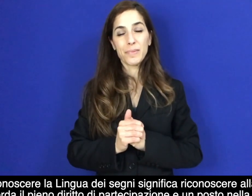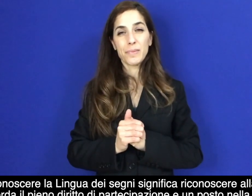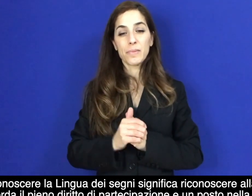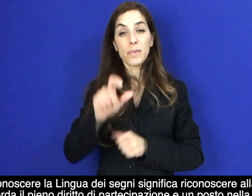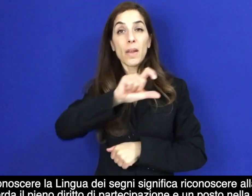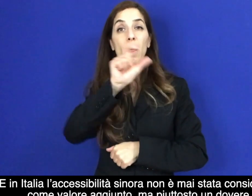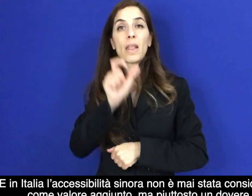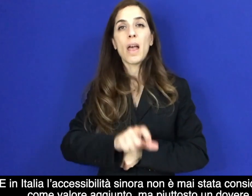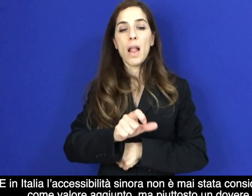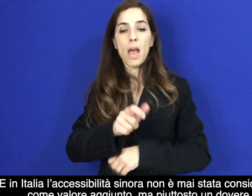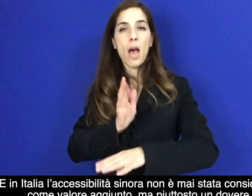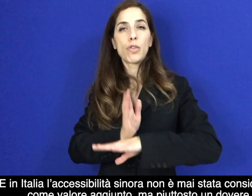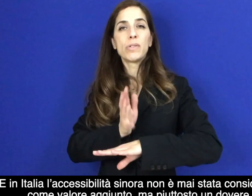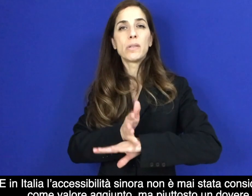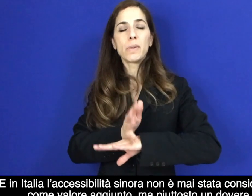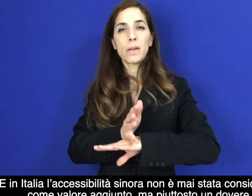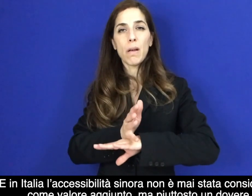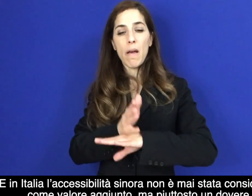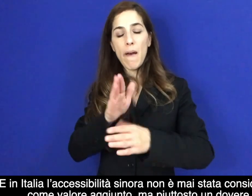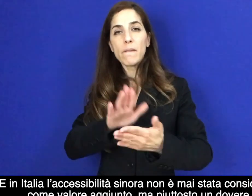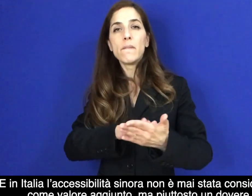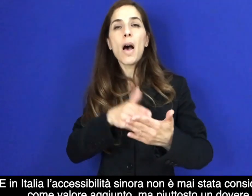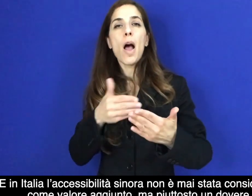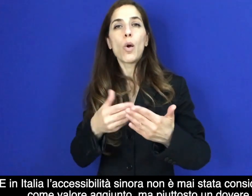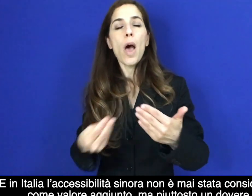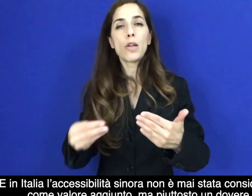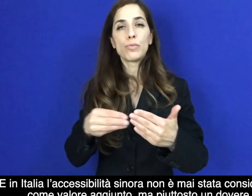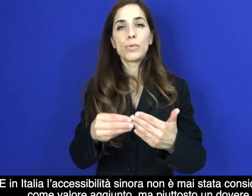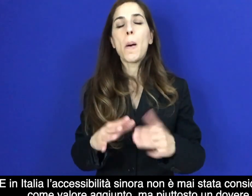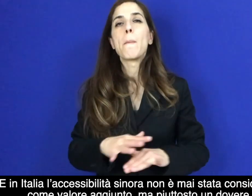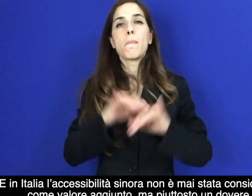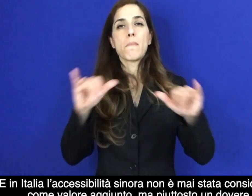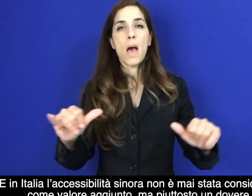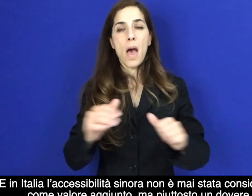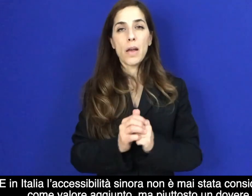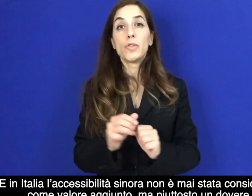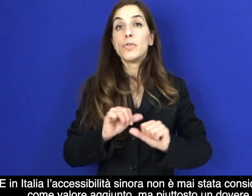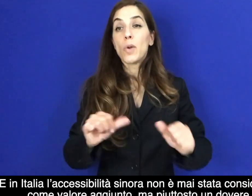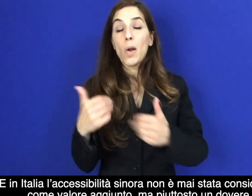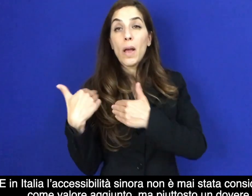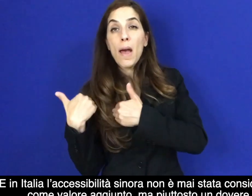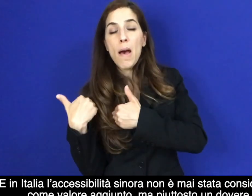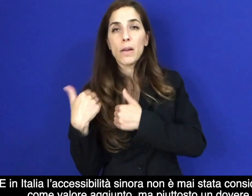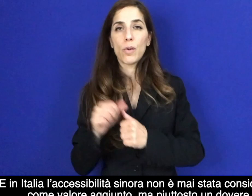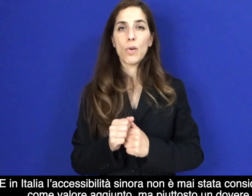in italia l'accessibilità fino ad ora non è mai stata considerata come un valore aggiunto ma piuttosto un